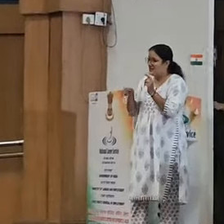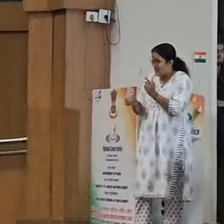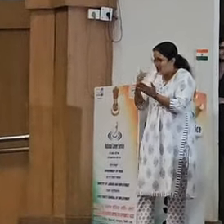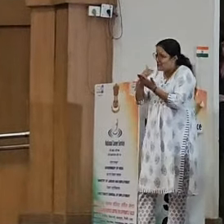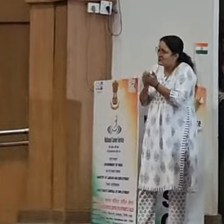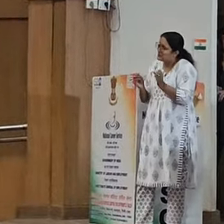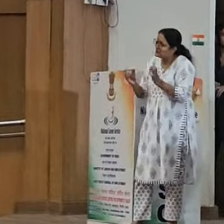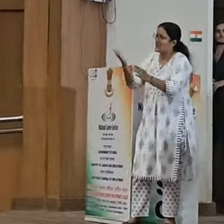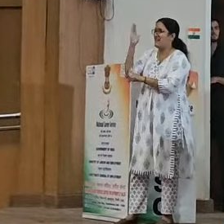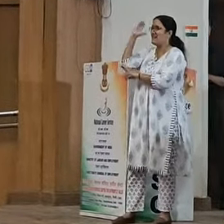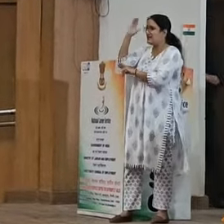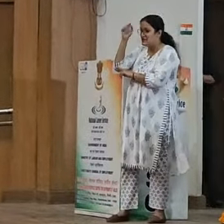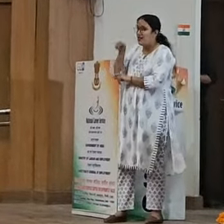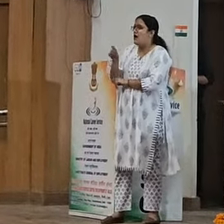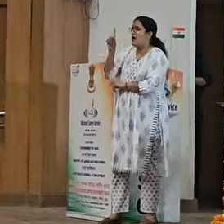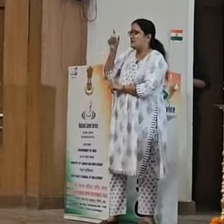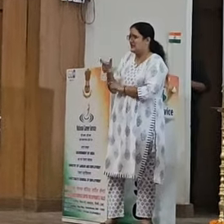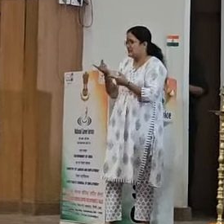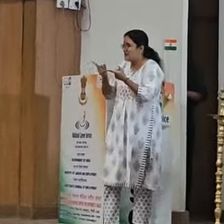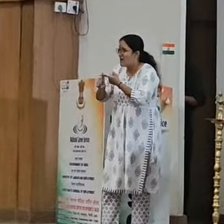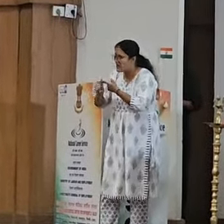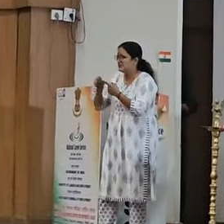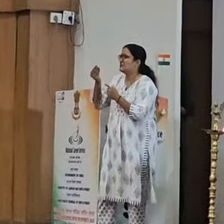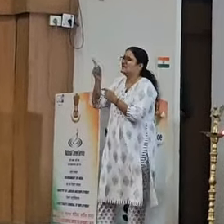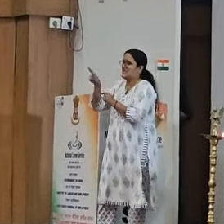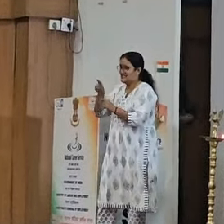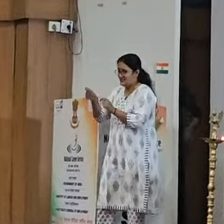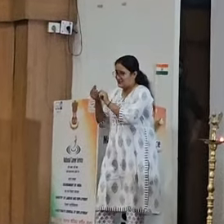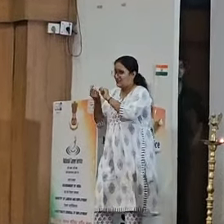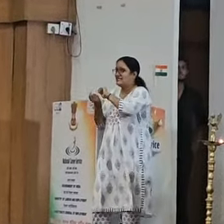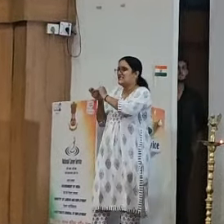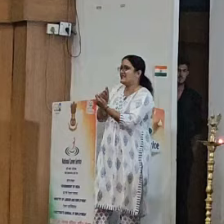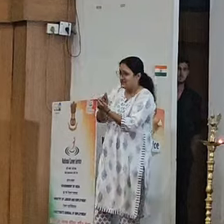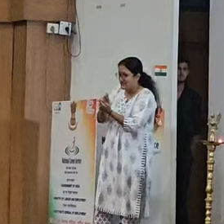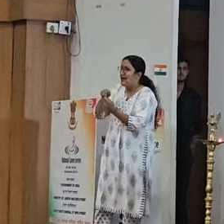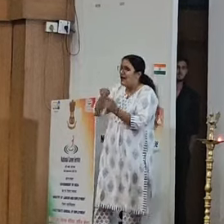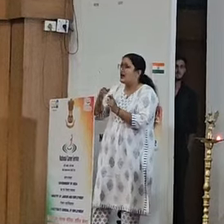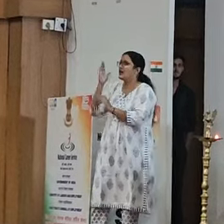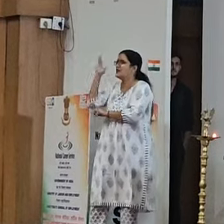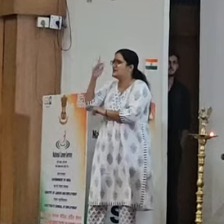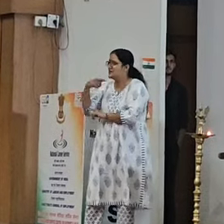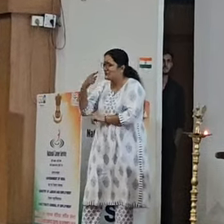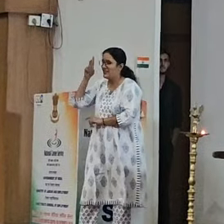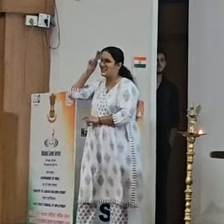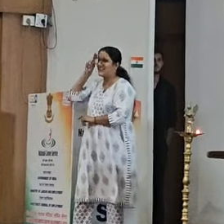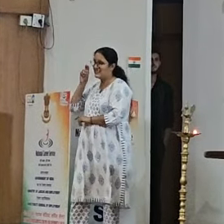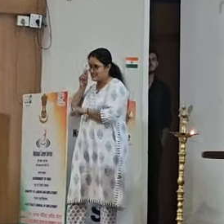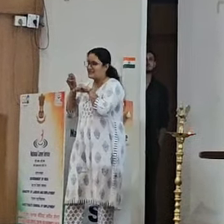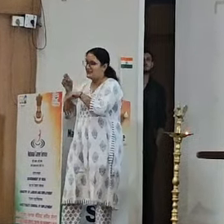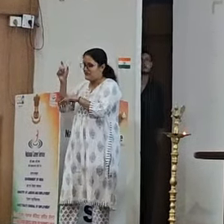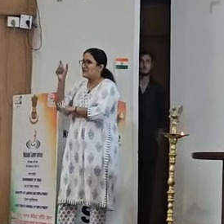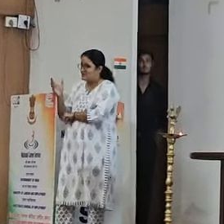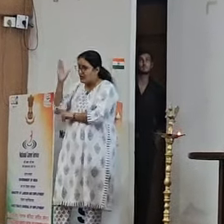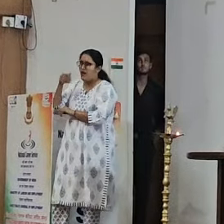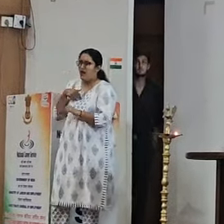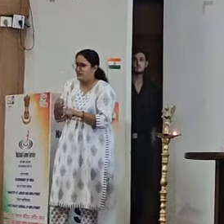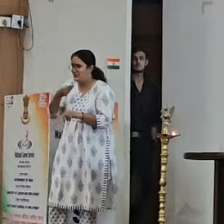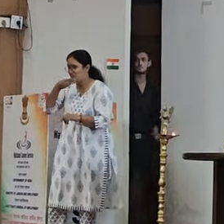प्राउड है मुझे कि आज ये इतना बड़ा इवेंट ऑर्गेनाइज किया जा रहा है वुमेन्स एम्पावरमेंट फॉर द गेस्ट प्रोग्राम पे।